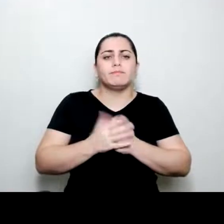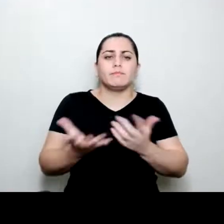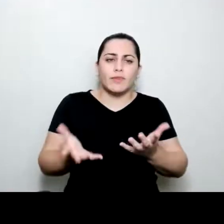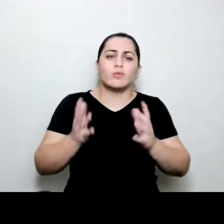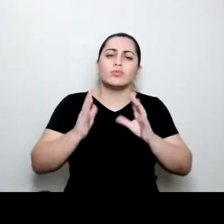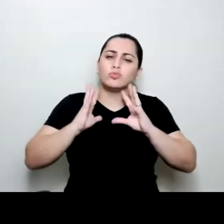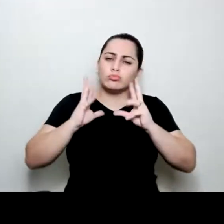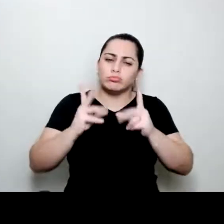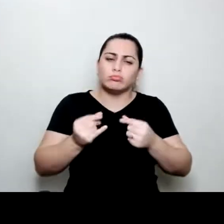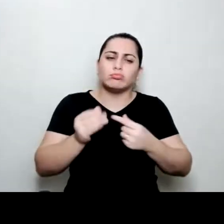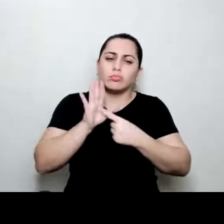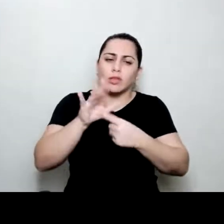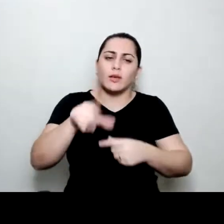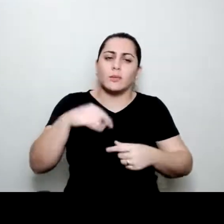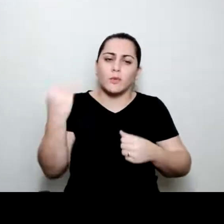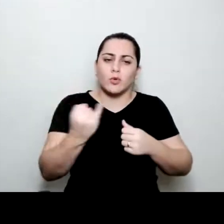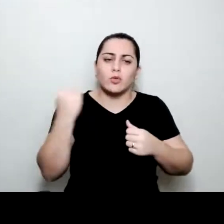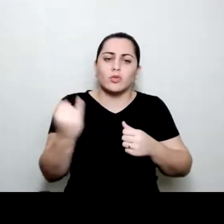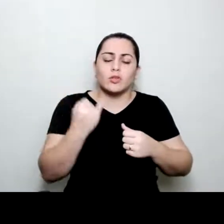é importante,